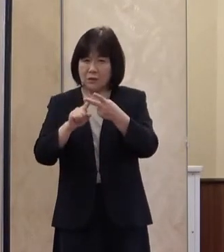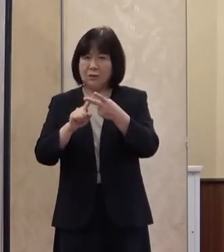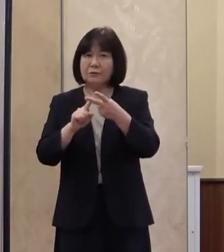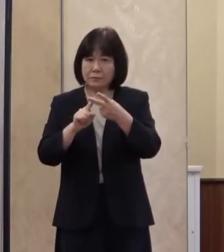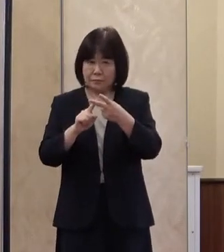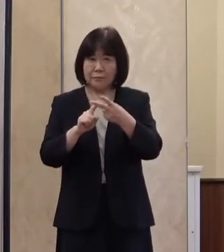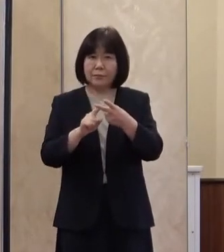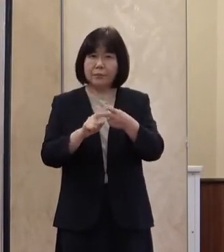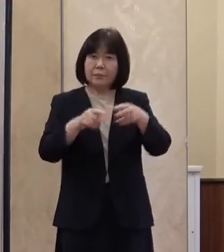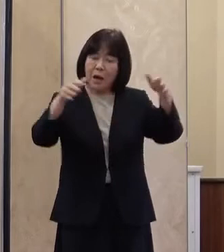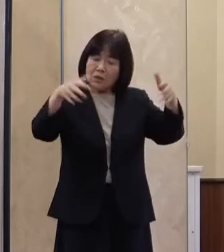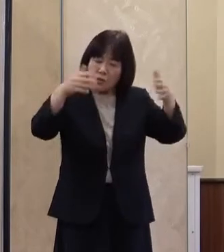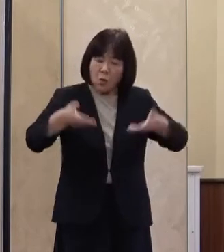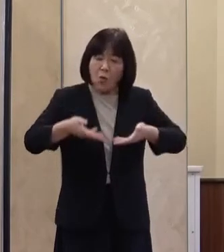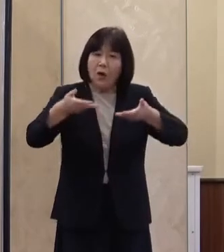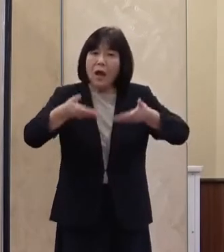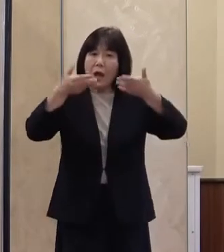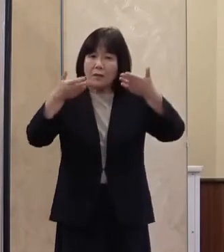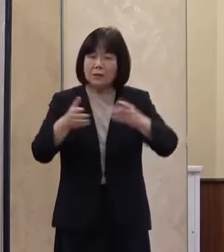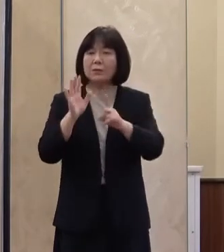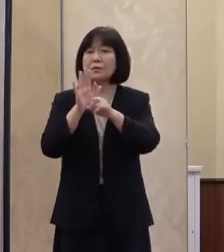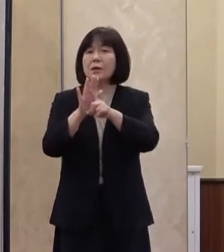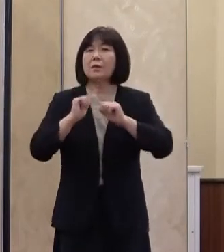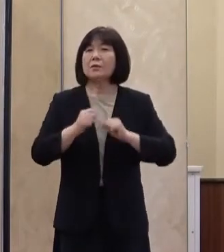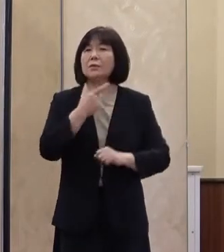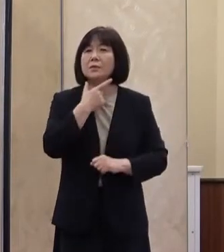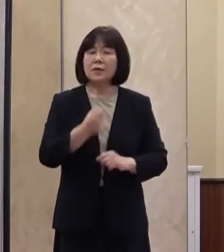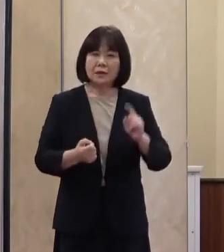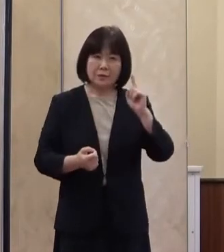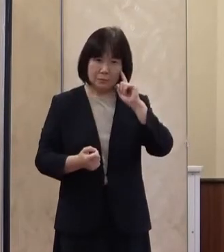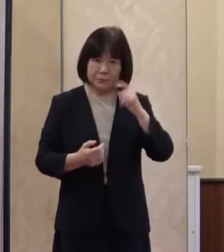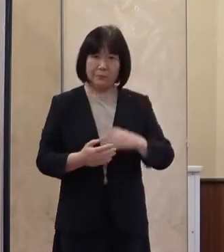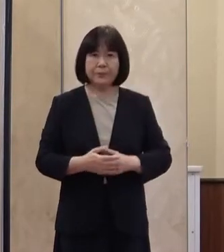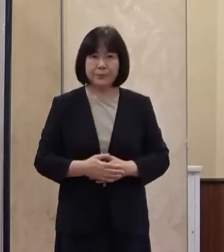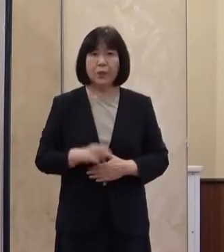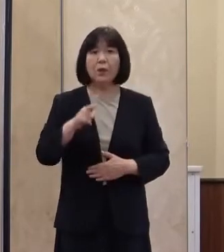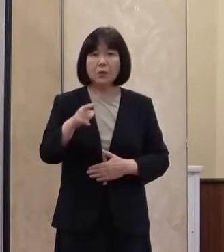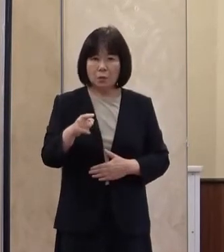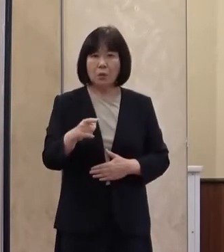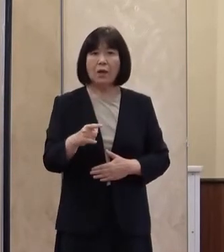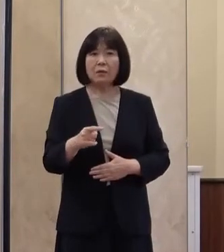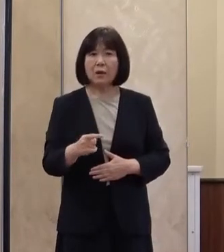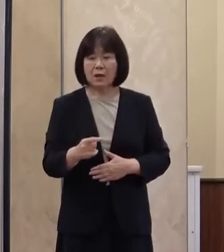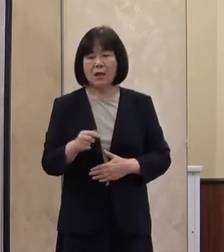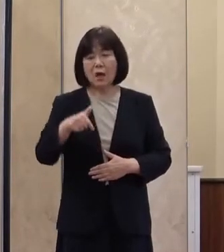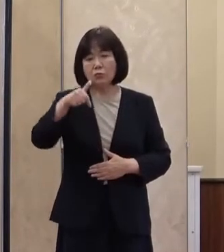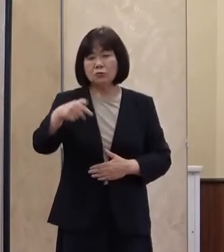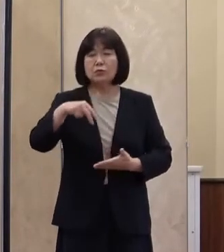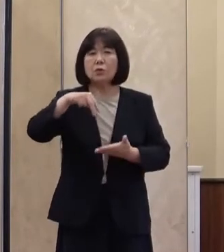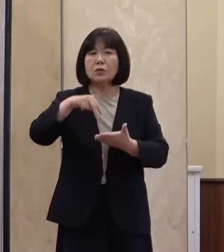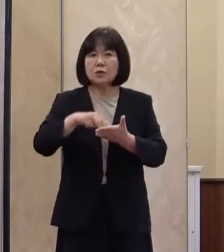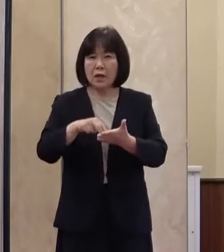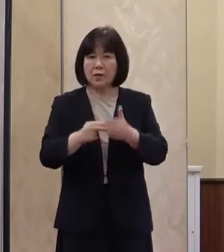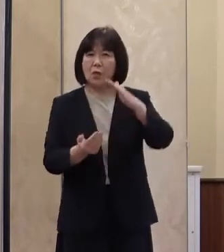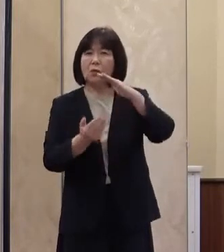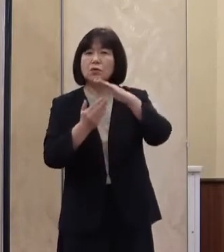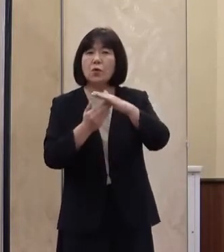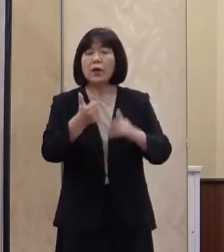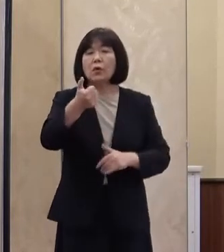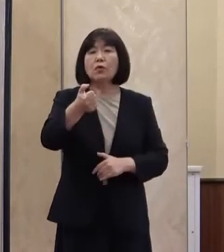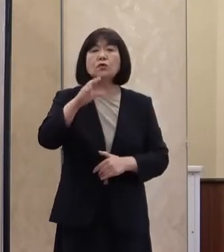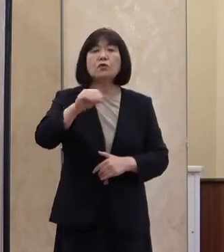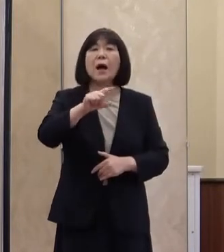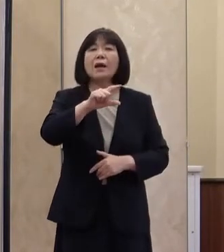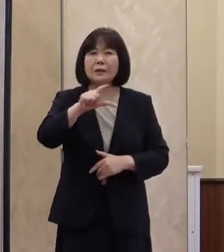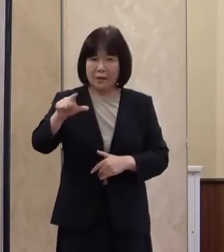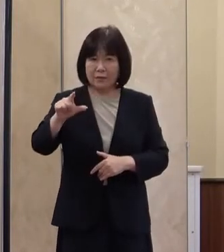要喚起の支援をやっていきたいと思います。これについては委託金額の上限、府としての予算としては上限50万円、